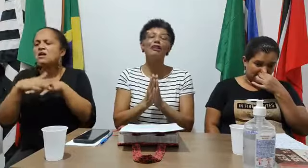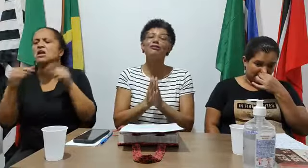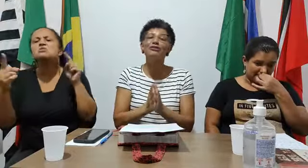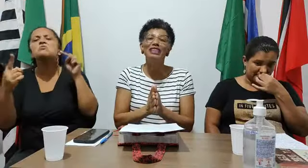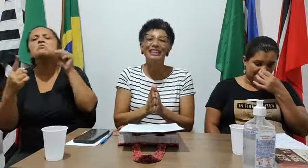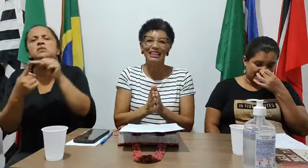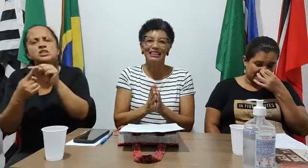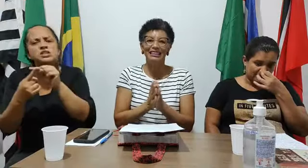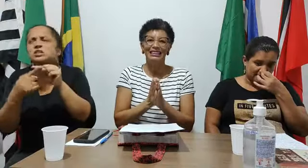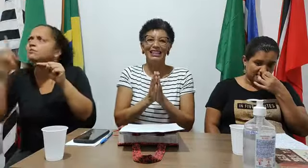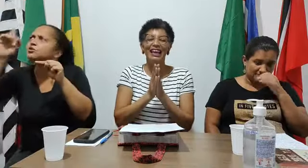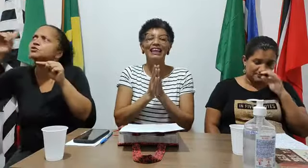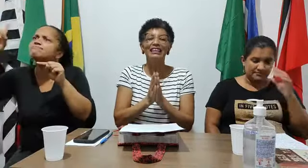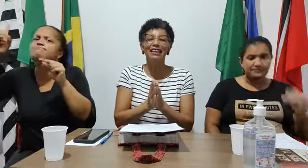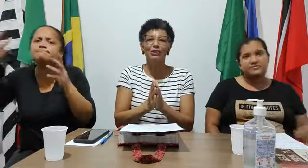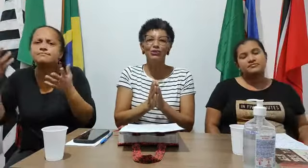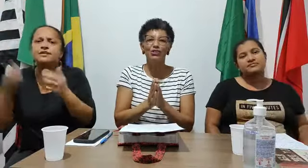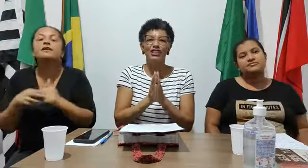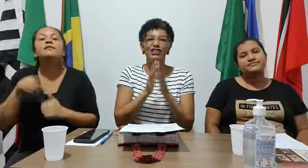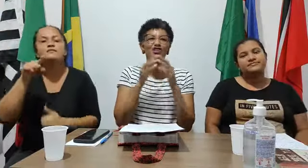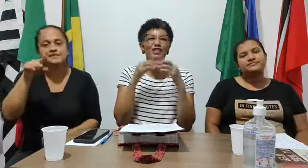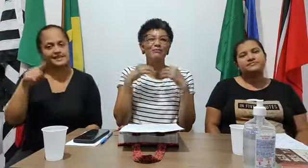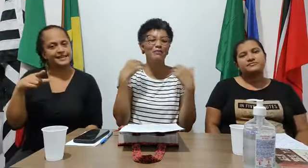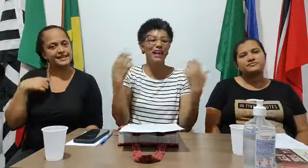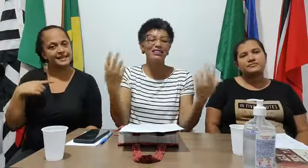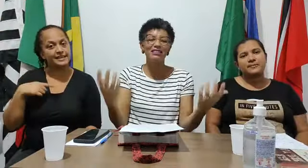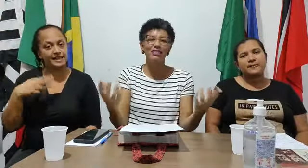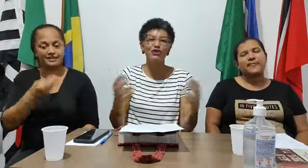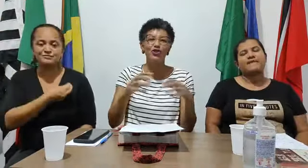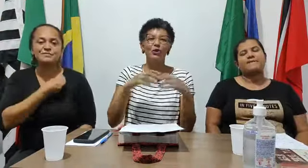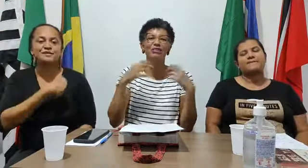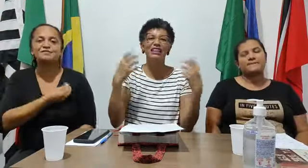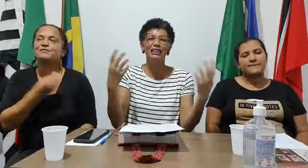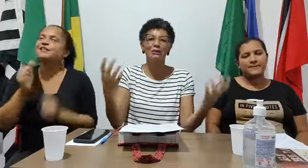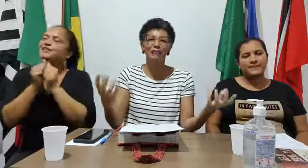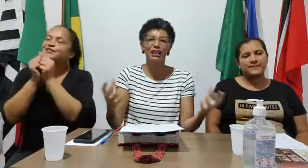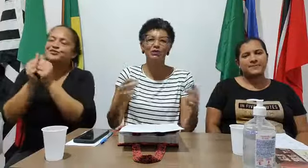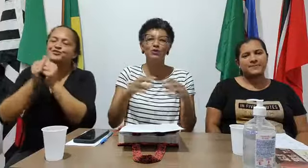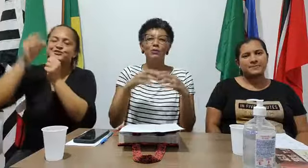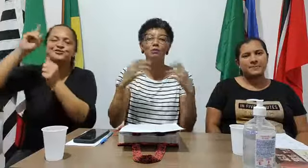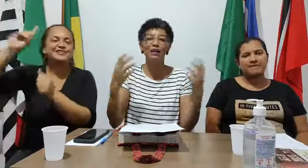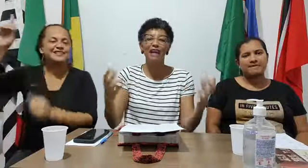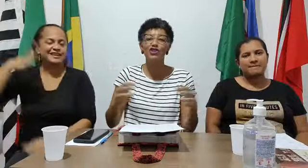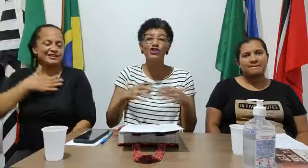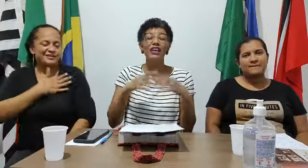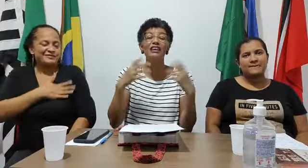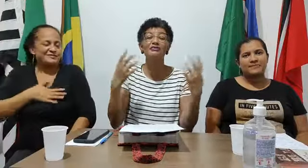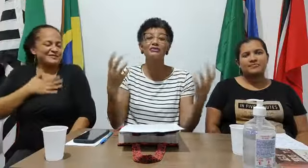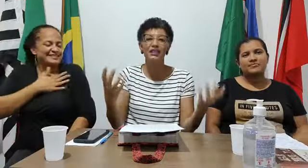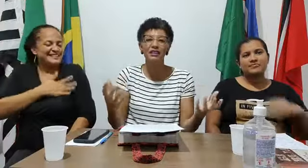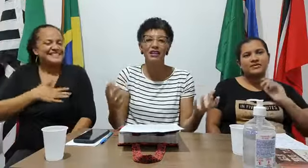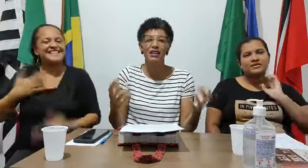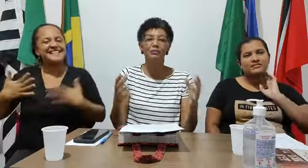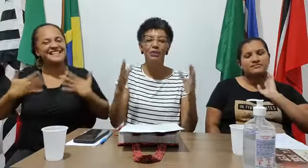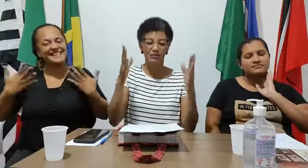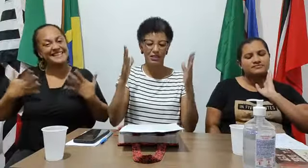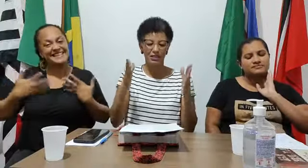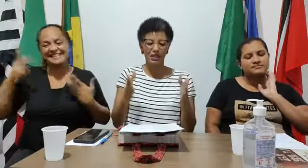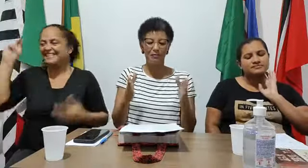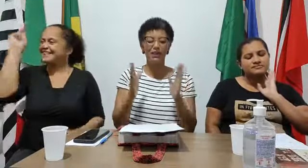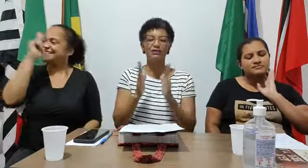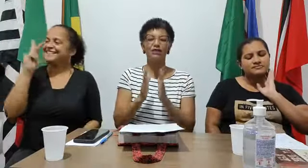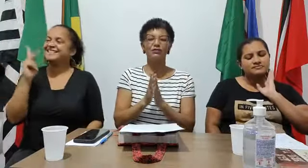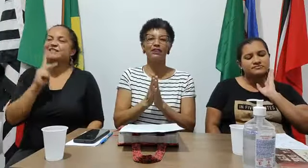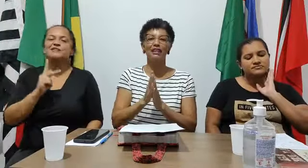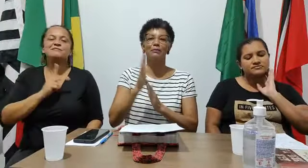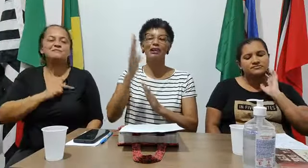viver uma vida em Deus de prazer, de contentamento, de paz, de leveza, porque você